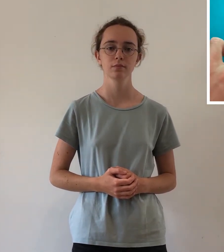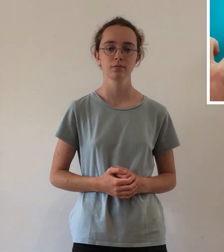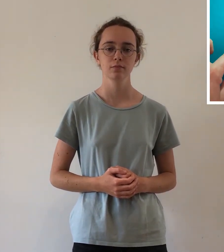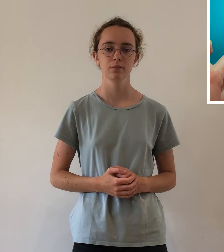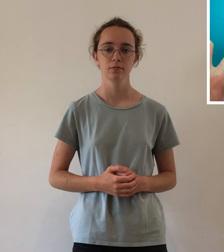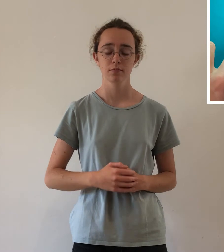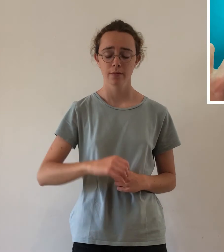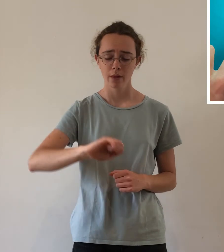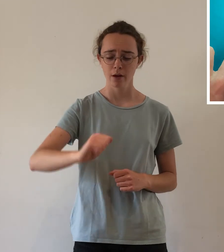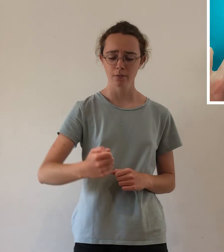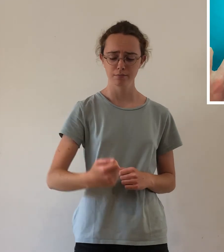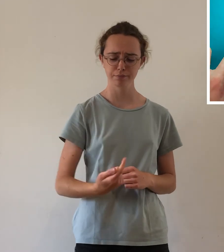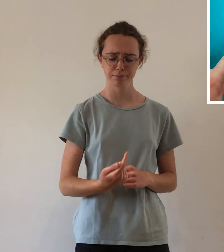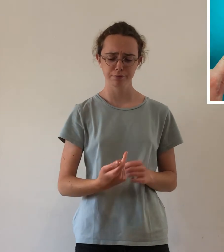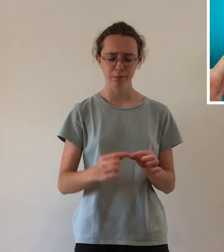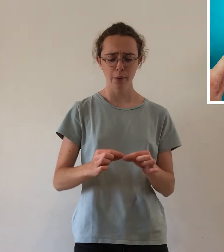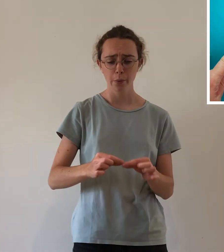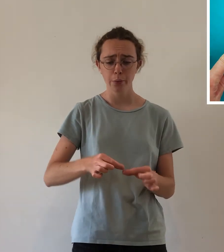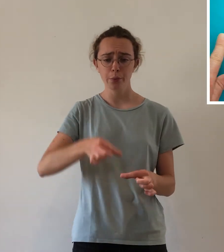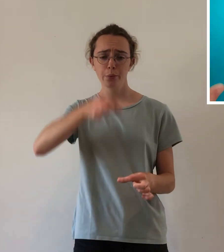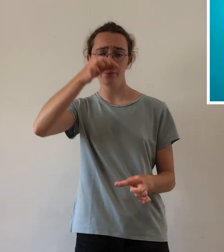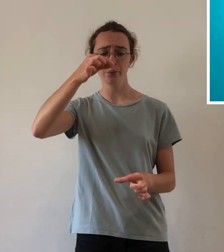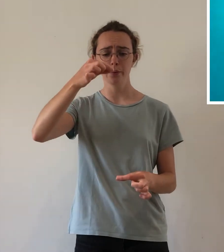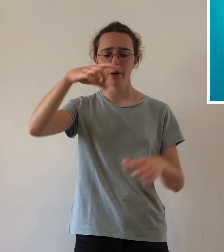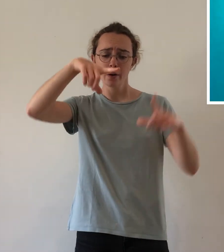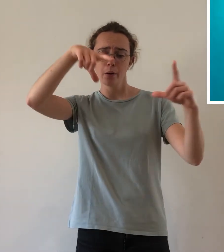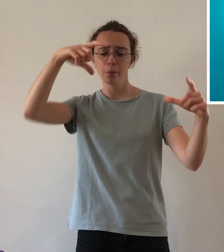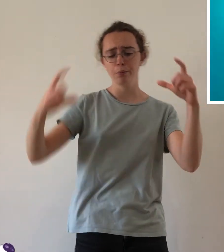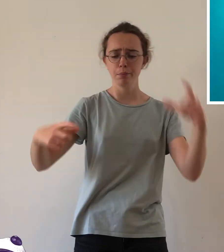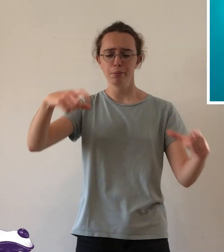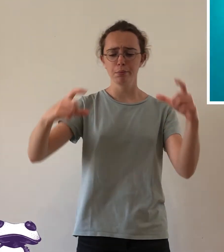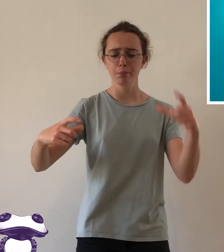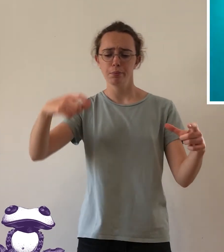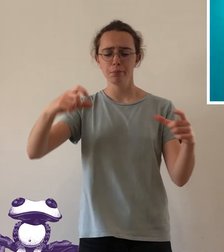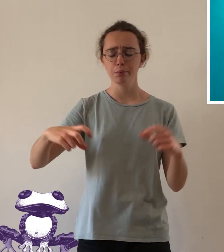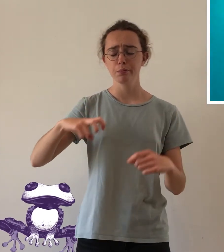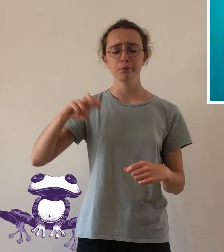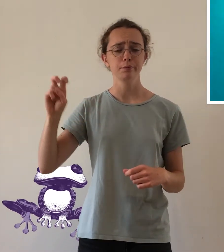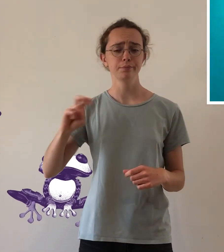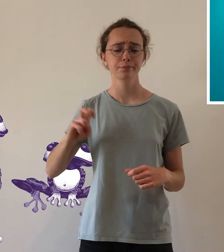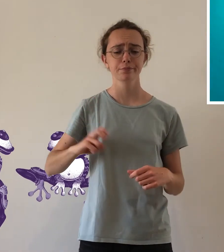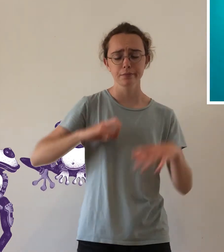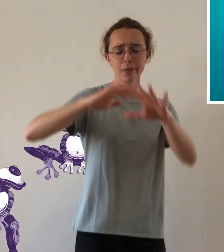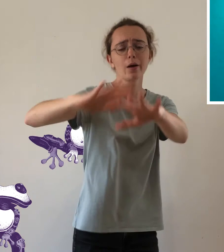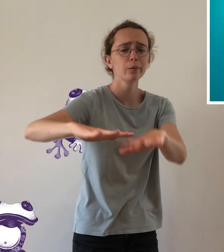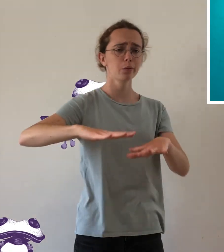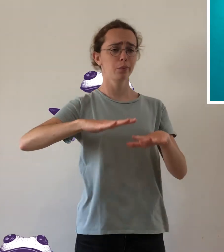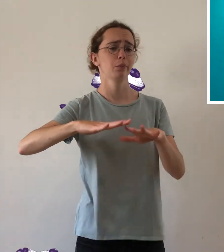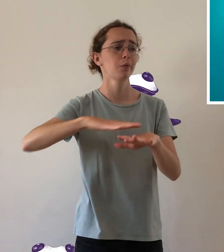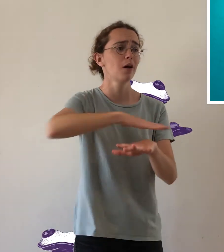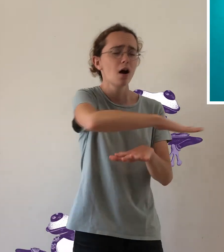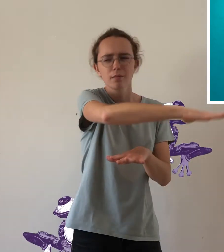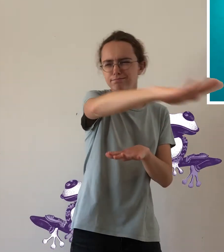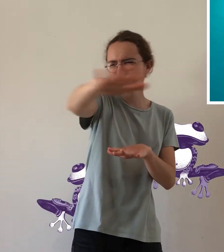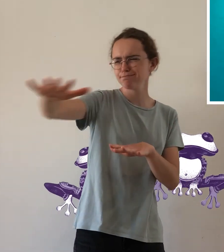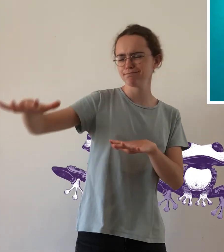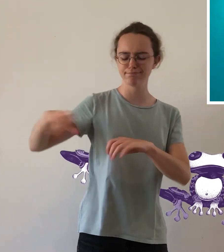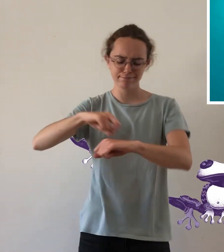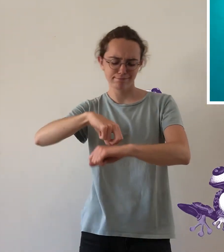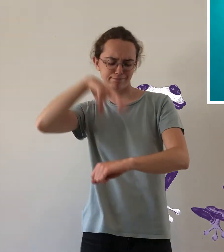Elle se pose sur un nénuphar au milieu d'une bande de grenouilles sautillantes.